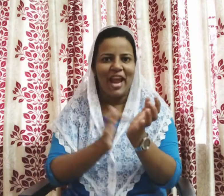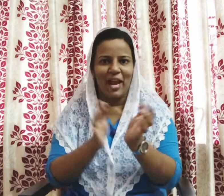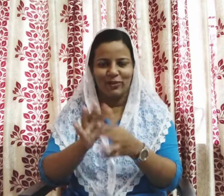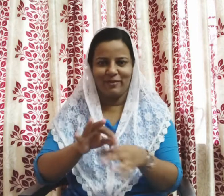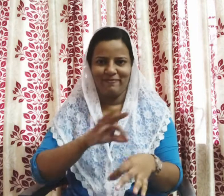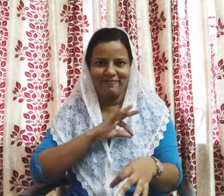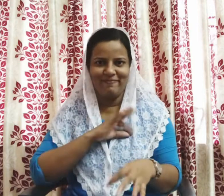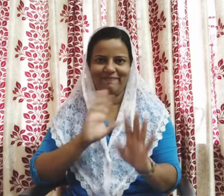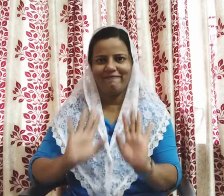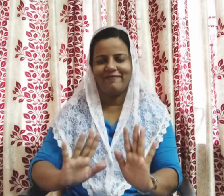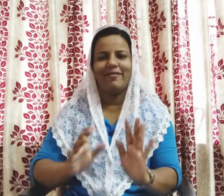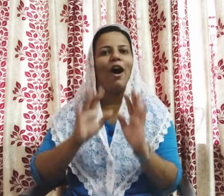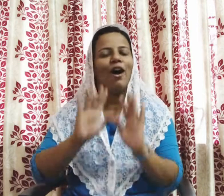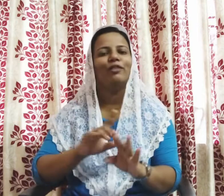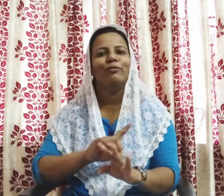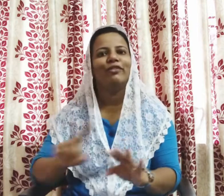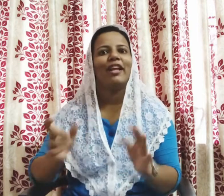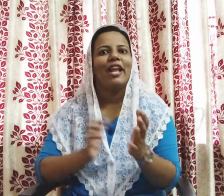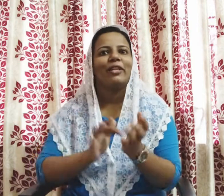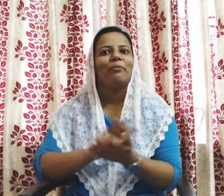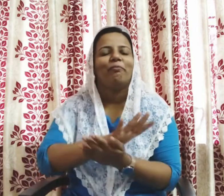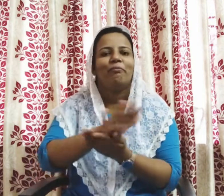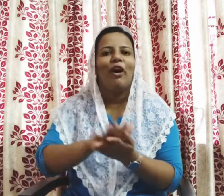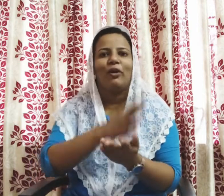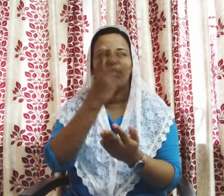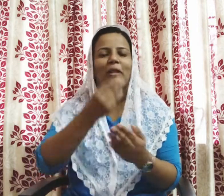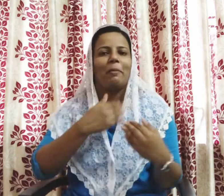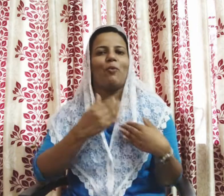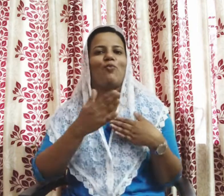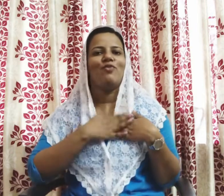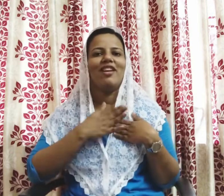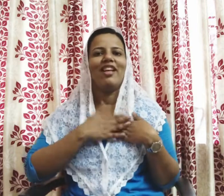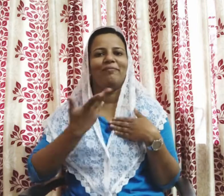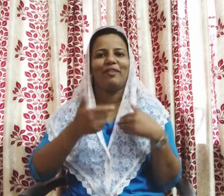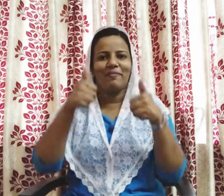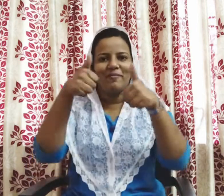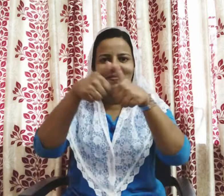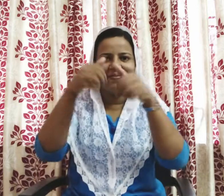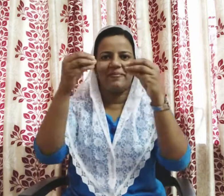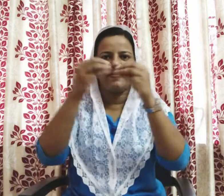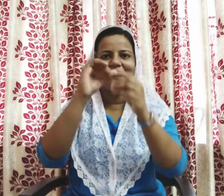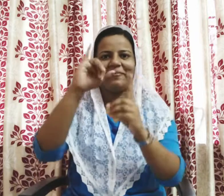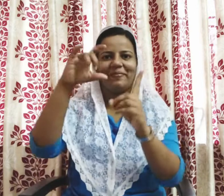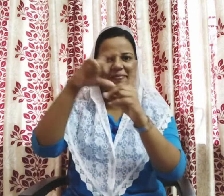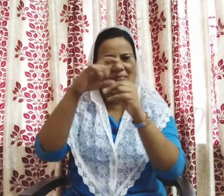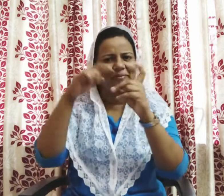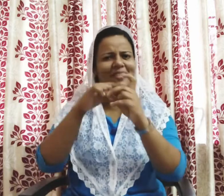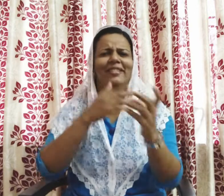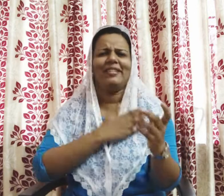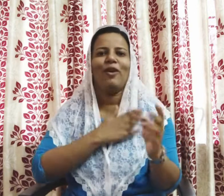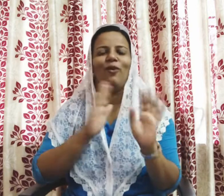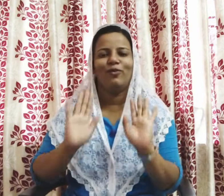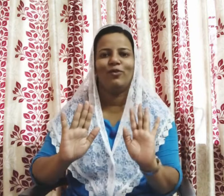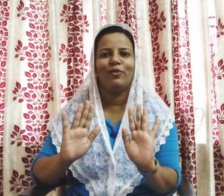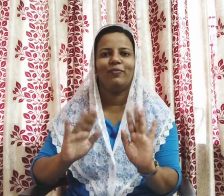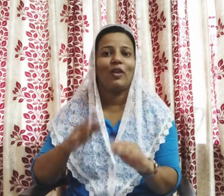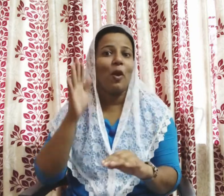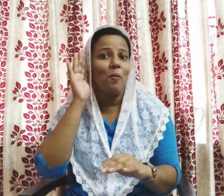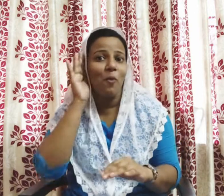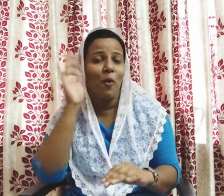കഴിയുമ്പോൾ ദൈവത്തിൻ്റെ ആത്മാവ് നമ്മുടെ ഉള്ളിലേക്ക് വന്ന് വാസം ചെയ്യുക. പഴയ നിയമകാലത്ത് അവരുടെ മേൽ വന്നു പോവുകയായിരുന്നു. മോശയുടെ മേലും